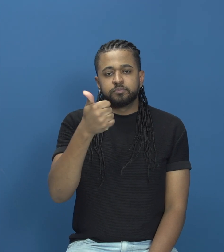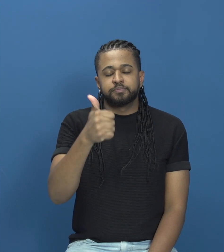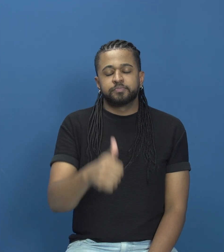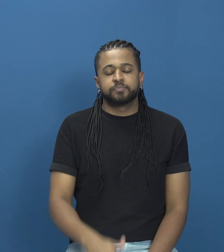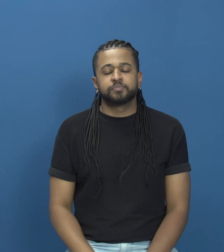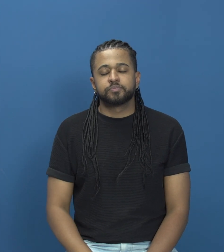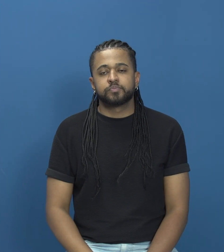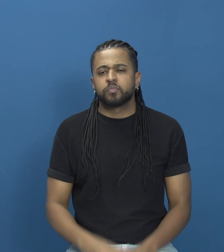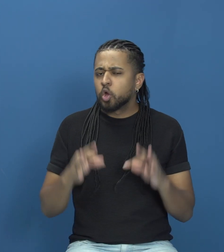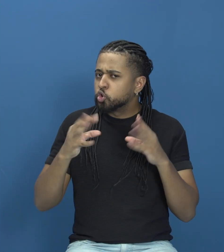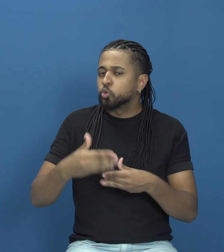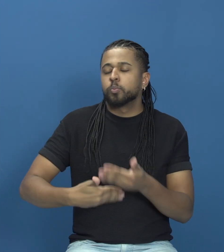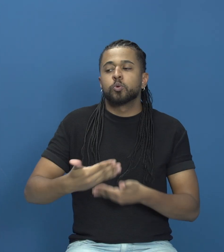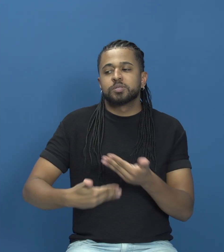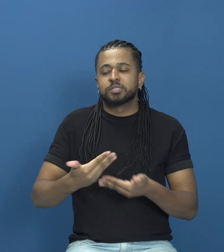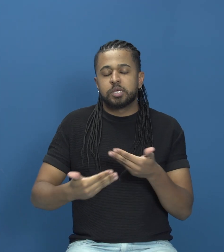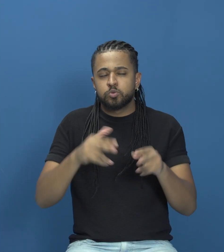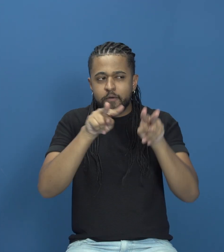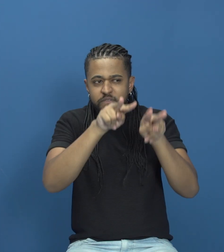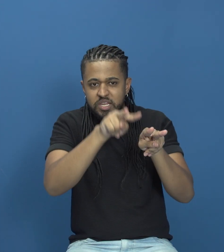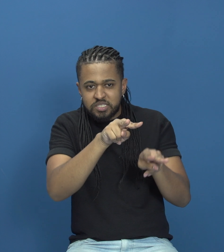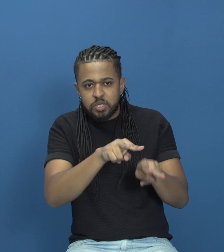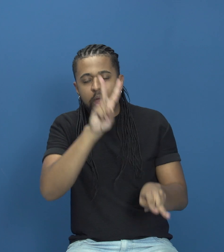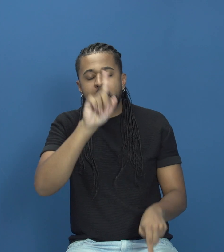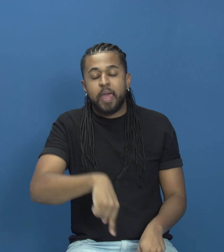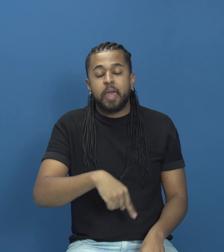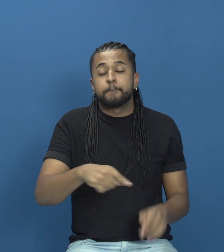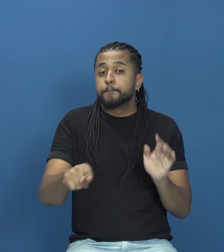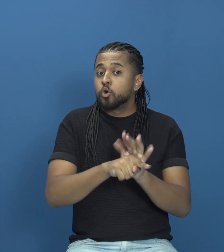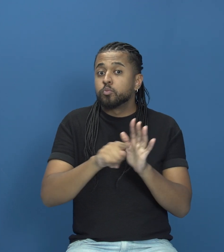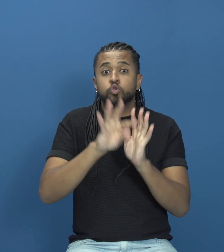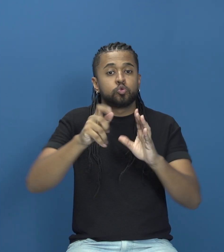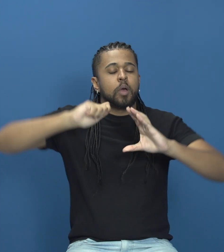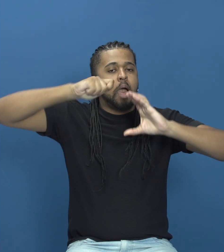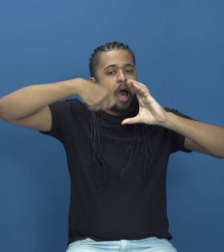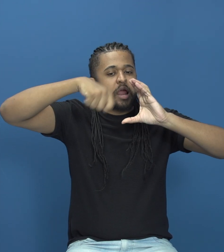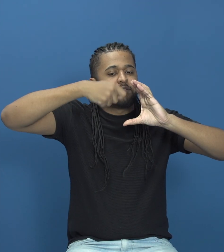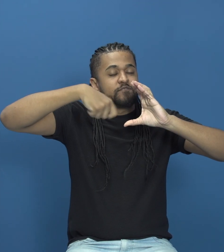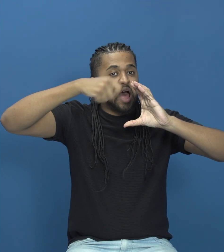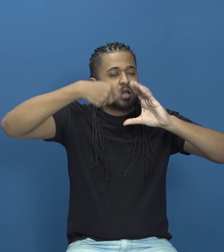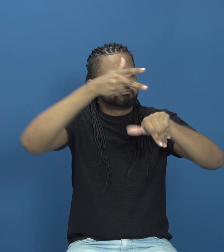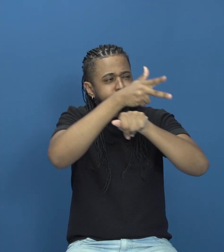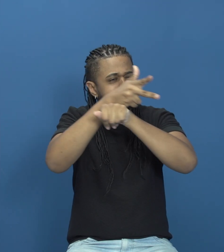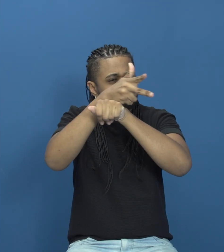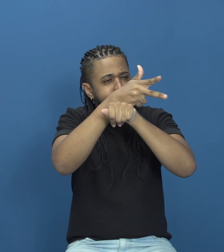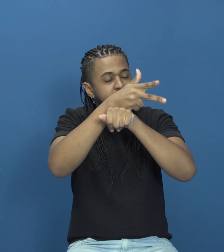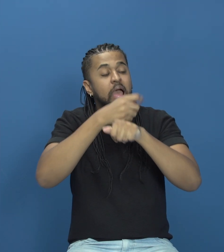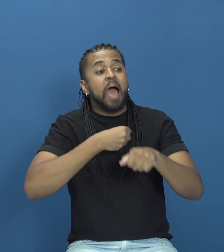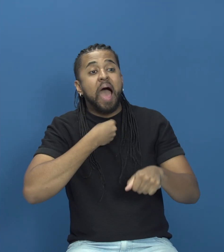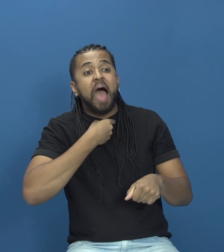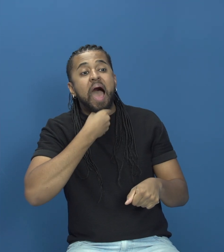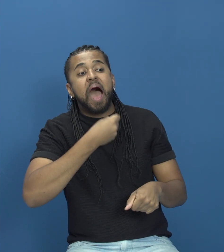11.12.11. Todo o processo de aferição será integralmente gravado em áudio e vídeo e